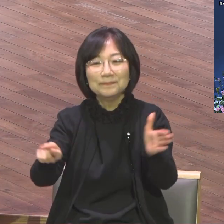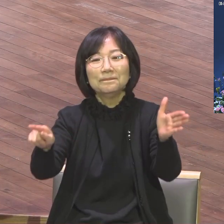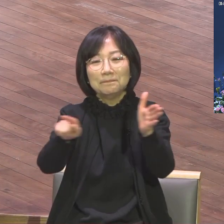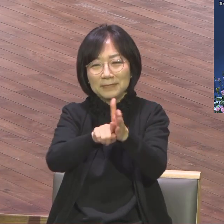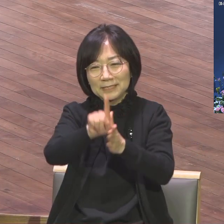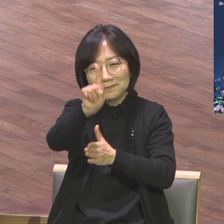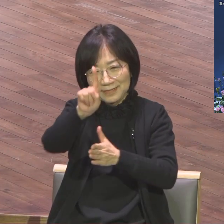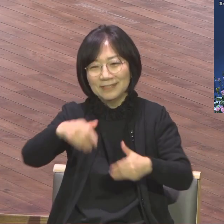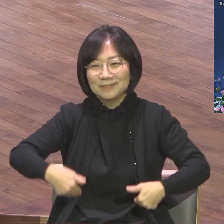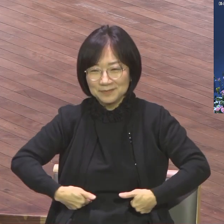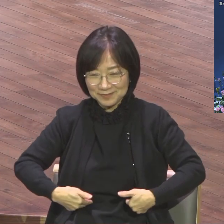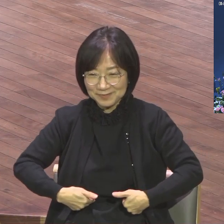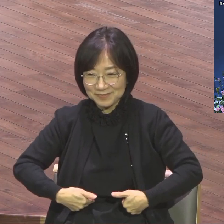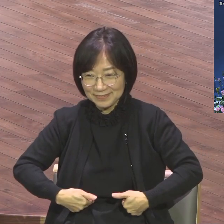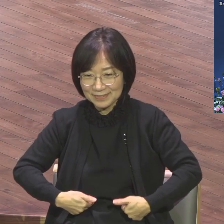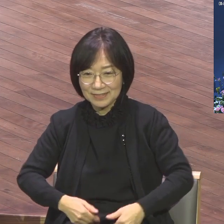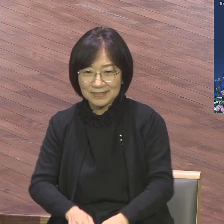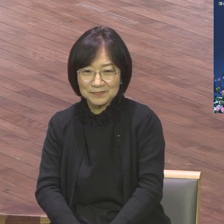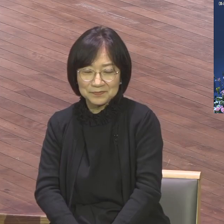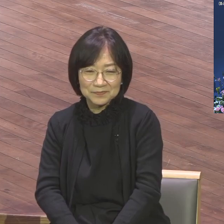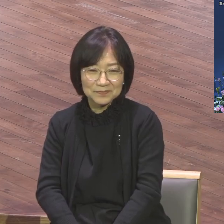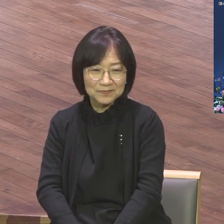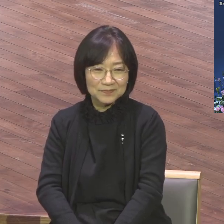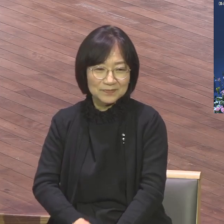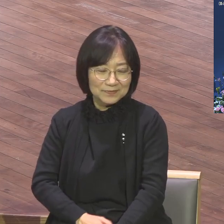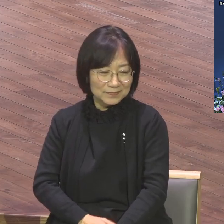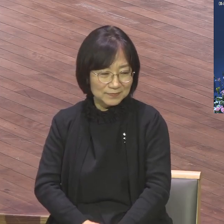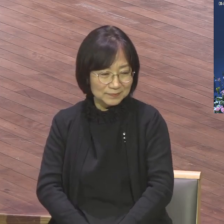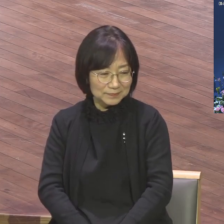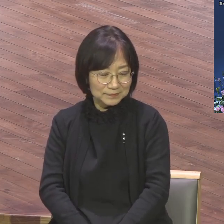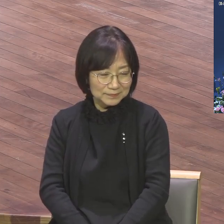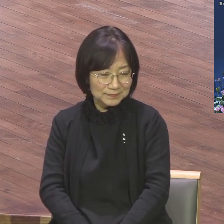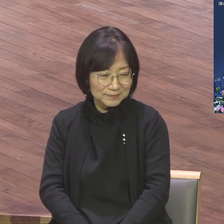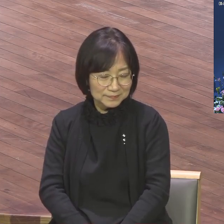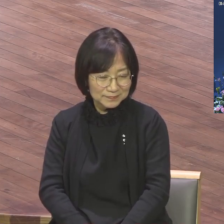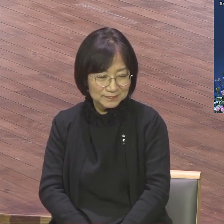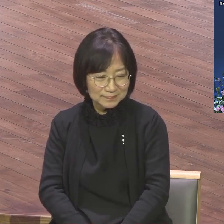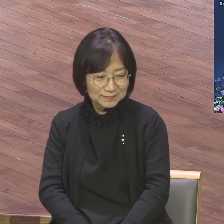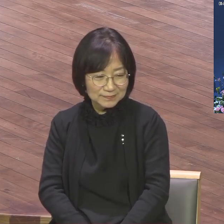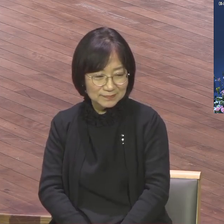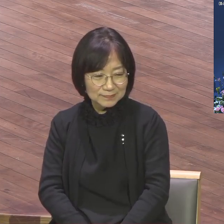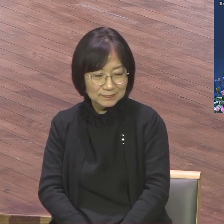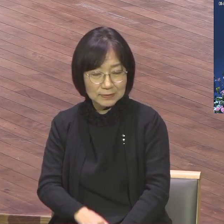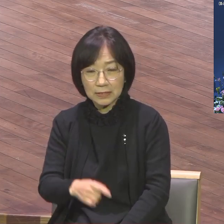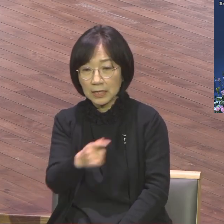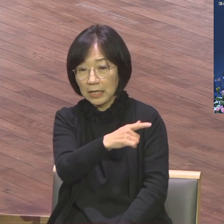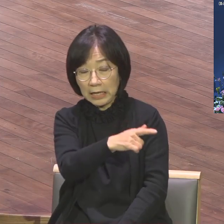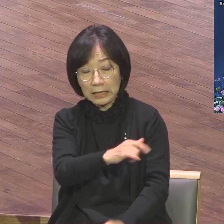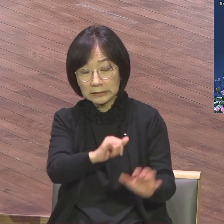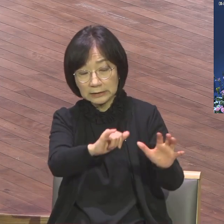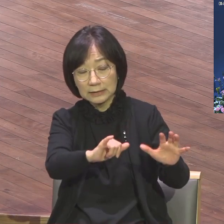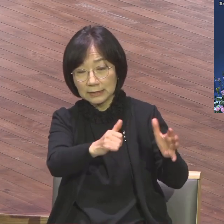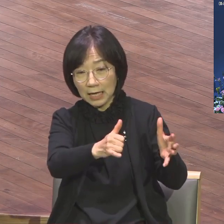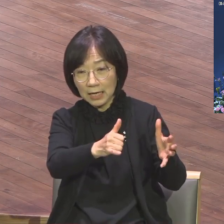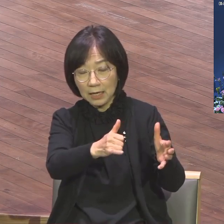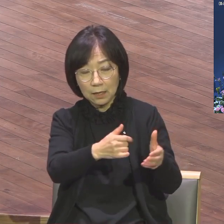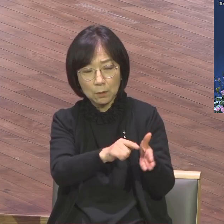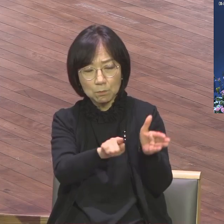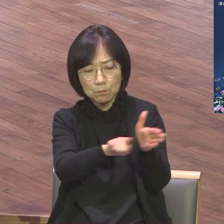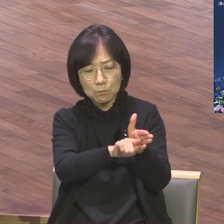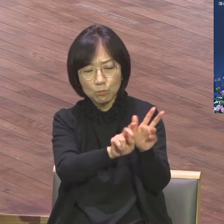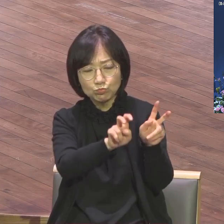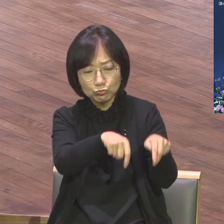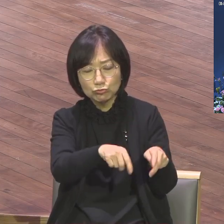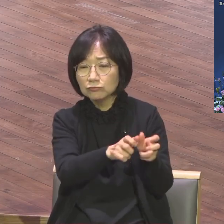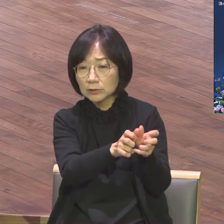믿음. 이 세상에서는 믿음이란 말을 많이 많이 세상 사용하죠. 세상 다른 종교도 믿음이란